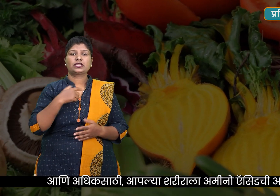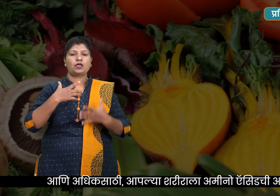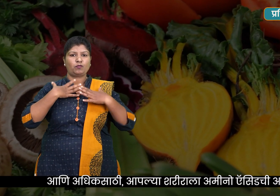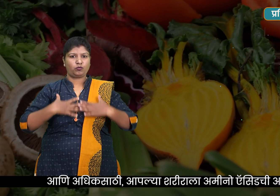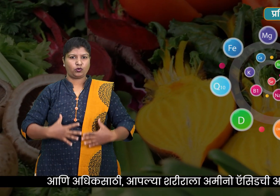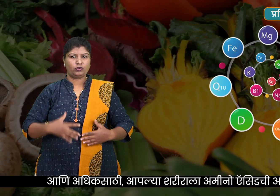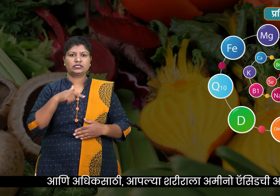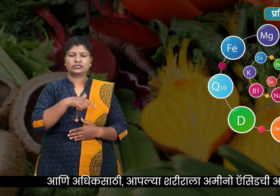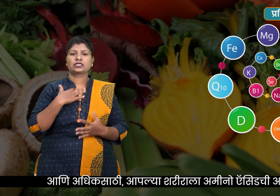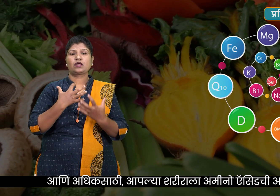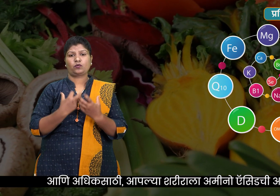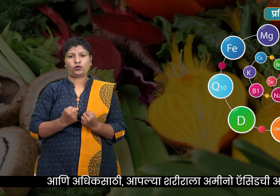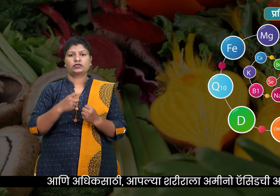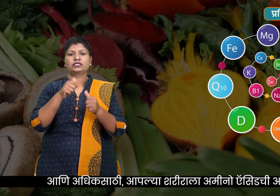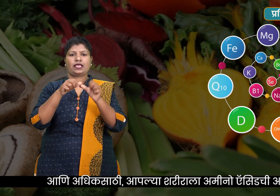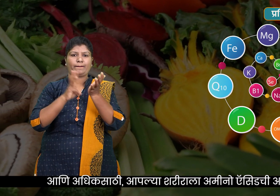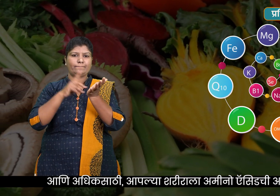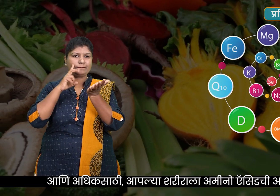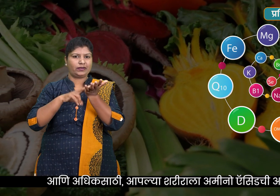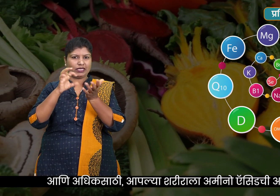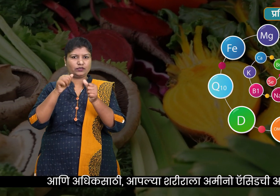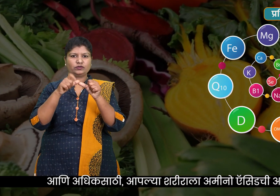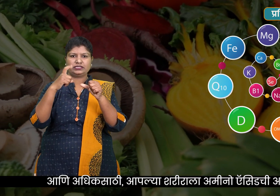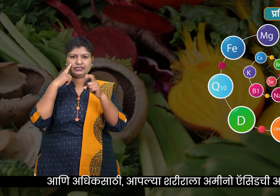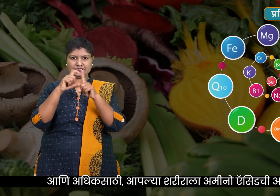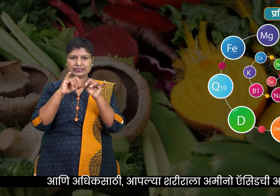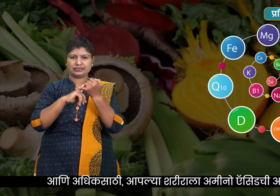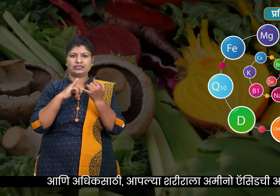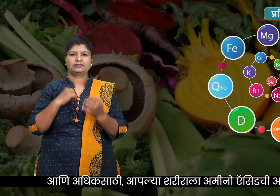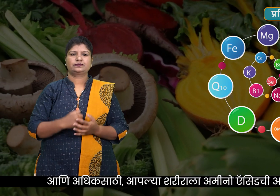अधिकसाठी आपल्या शरीराला अमिनो ॲसिडची आवश्यकता असते.